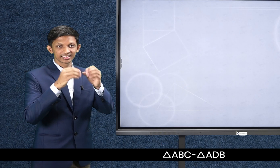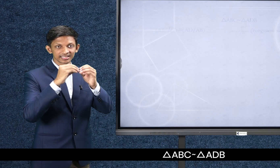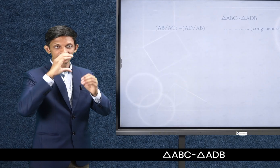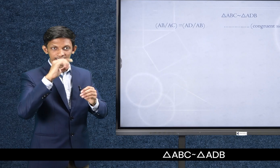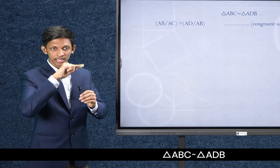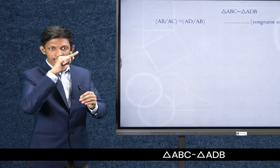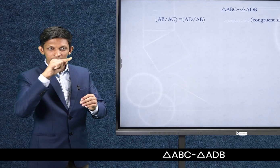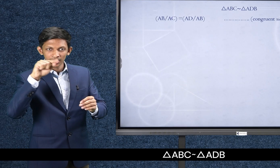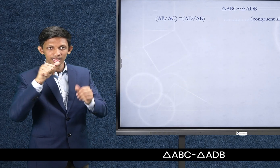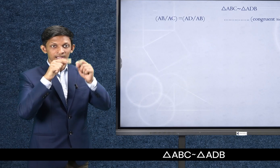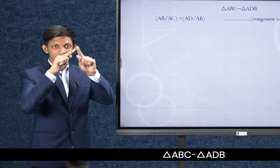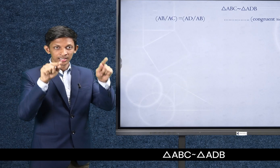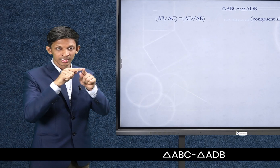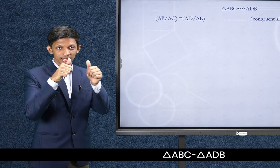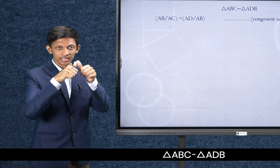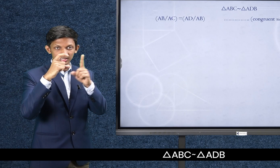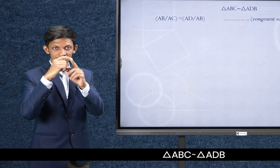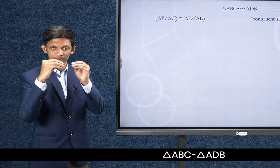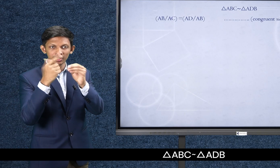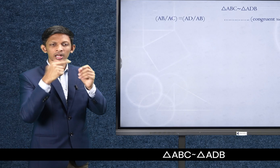त्रिभुज ABC सिमिलर टू त्रिभुज ADB।